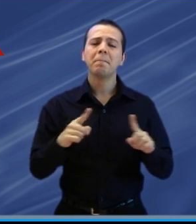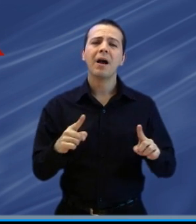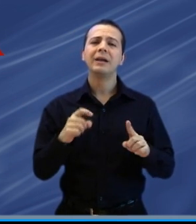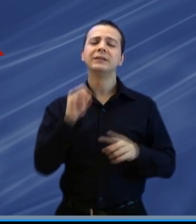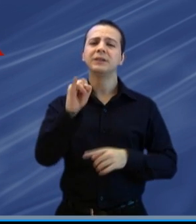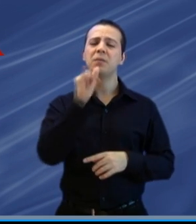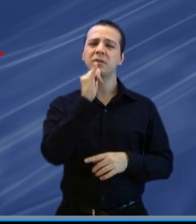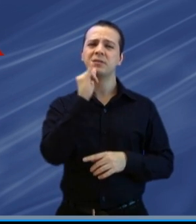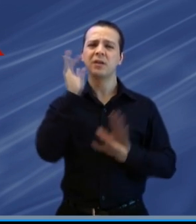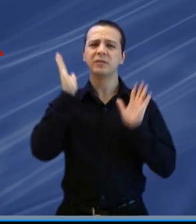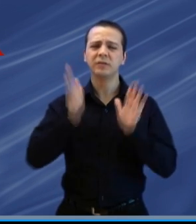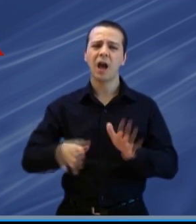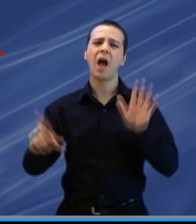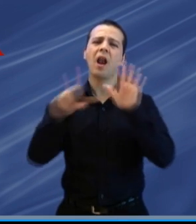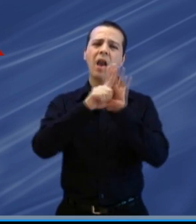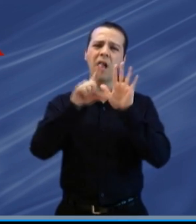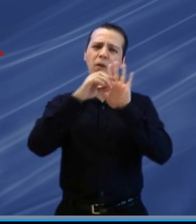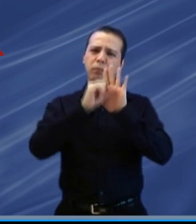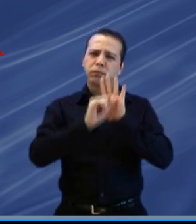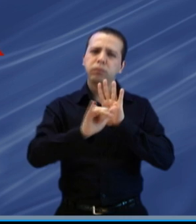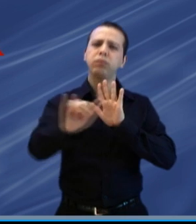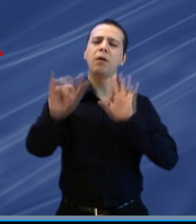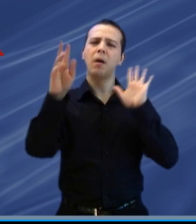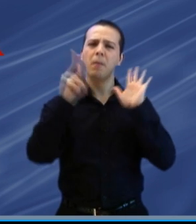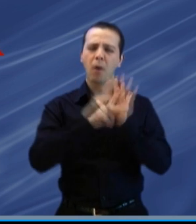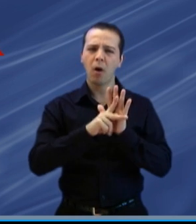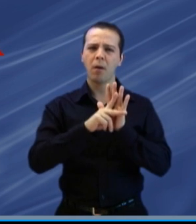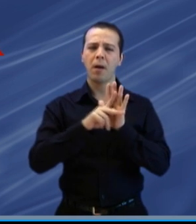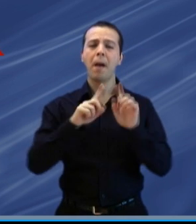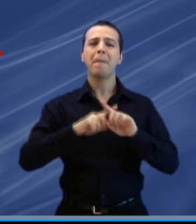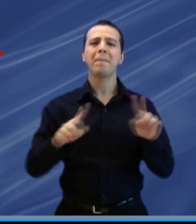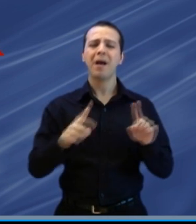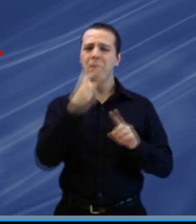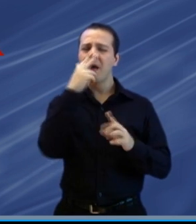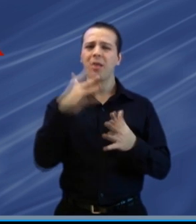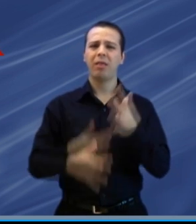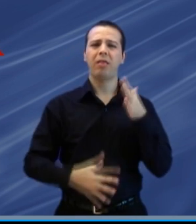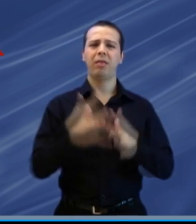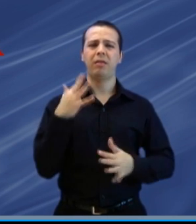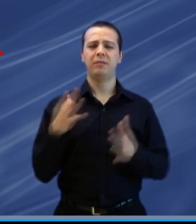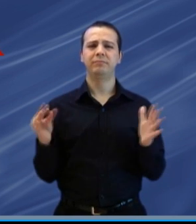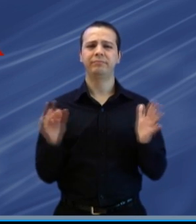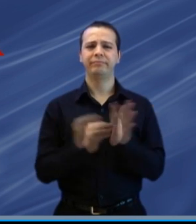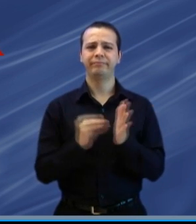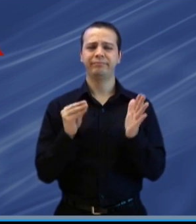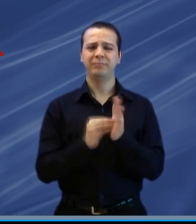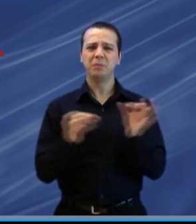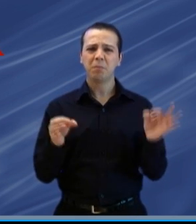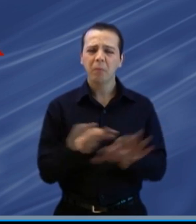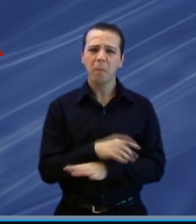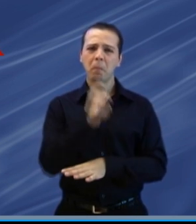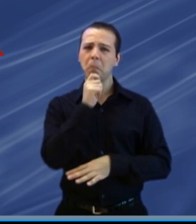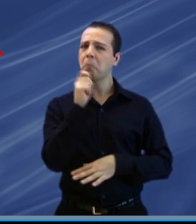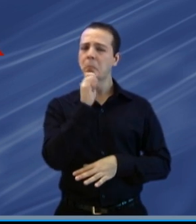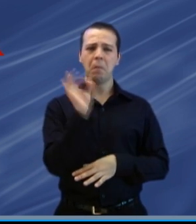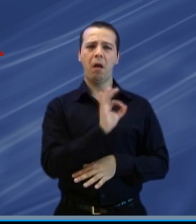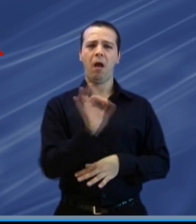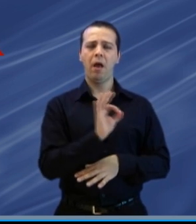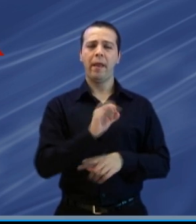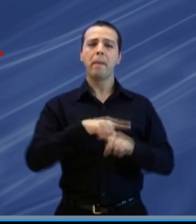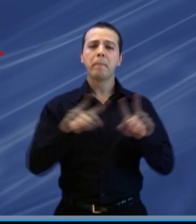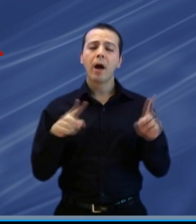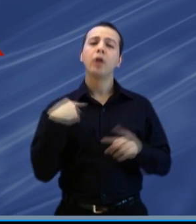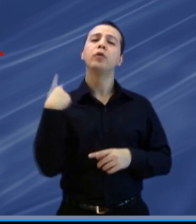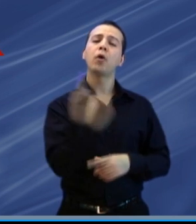como a gente já vem relatando isso aqui outras vezes, ela vem sendo complicada de cumprir por muita gente em função disso tudo que a gente está